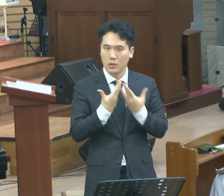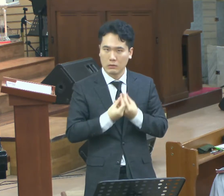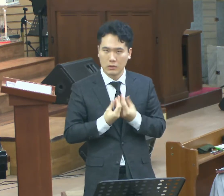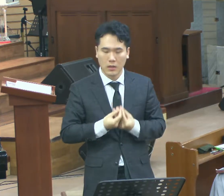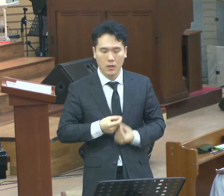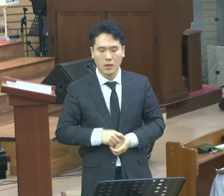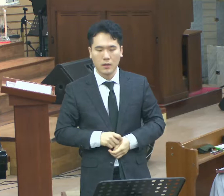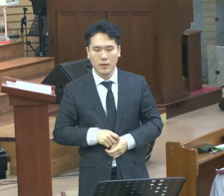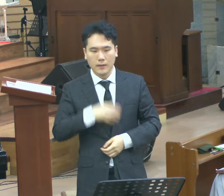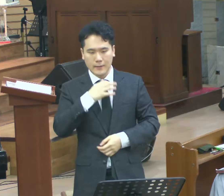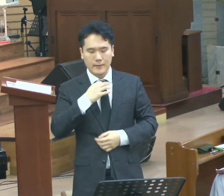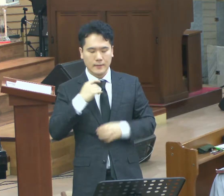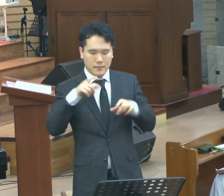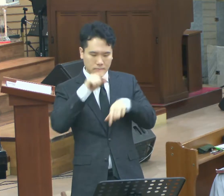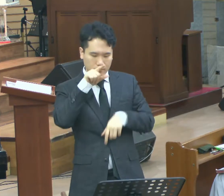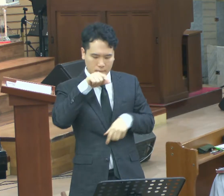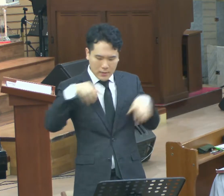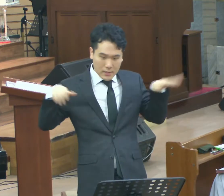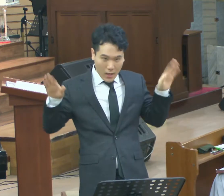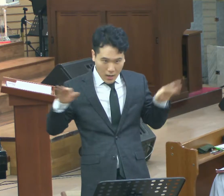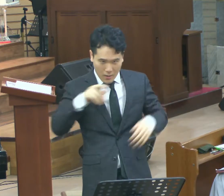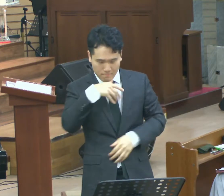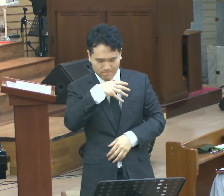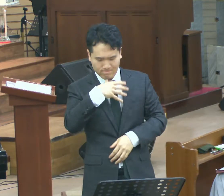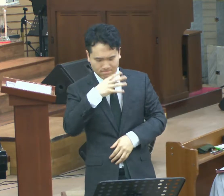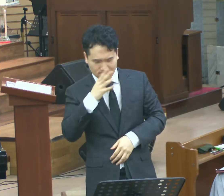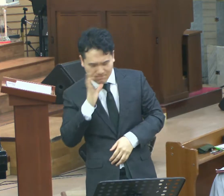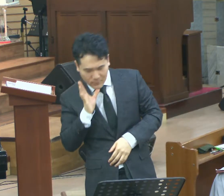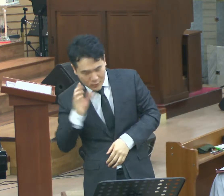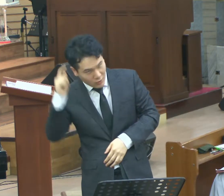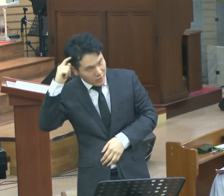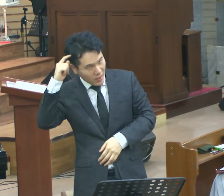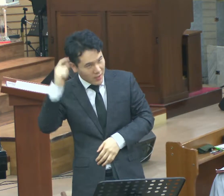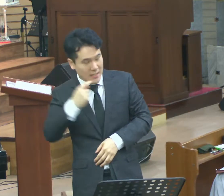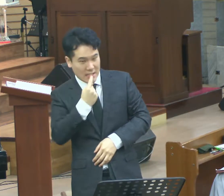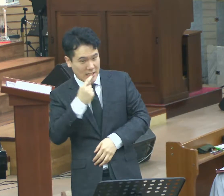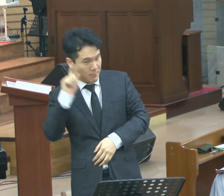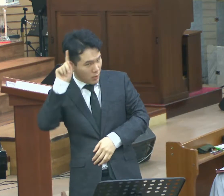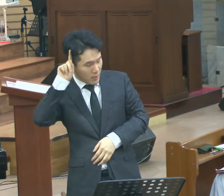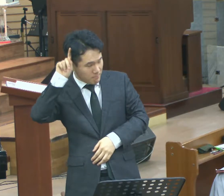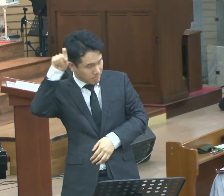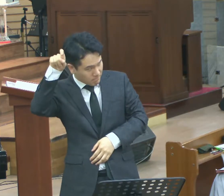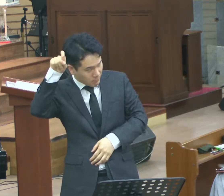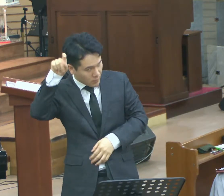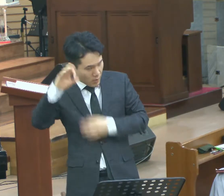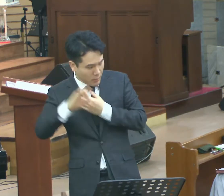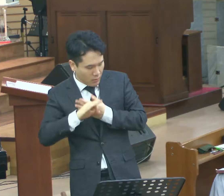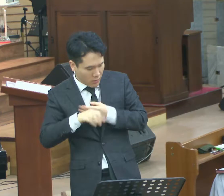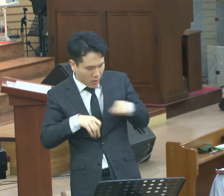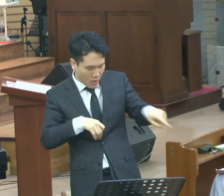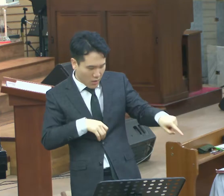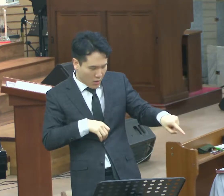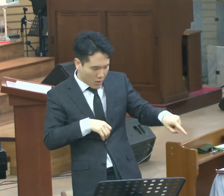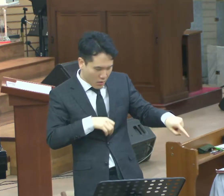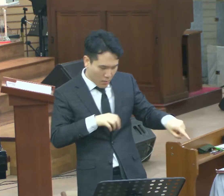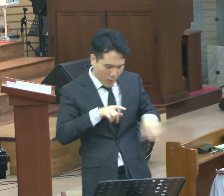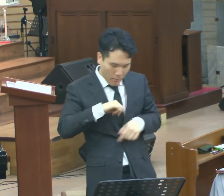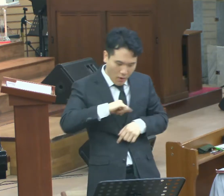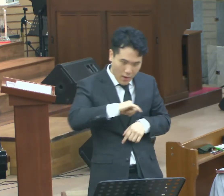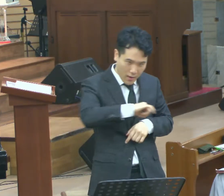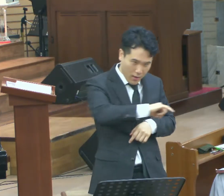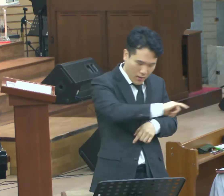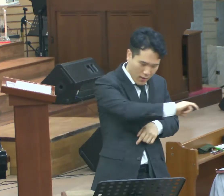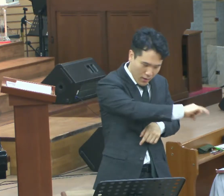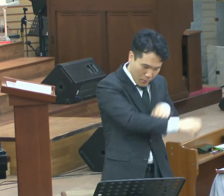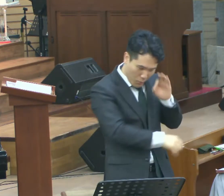그런데 먹잇감을 이렇게 보고 너무 먹이가 커서 무서워. 새가 벌레 보고 무서워. 그래요? 그래요?